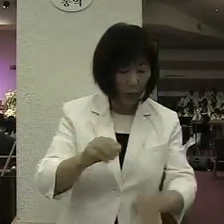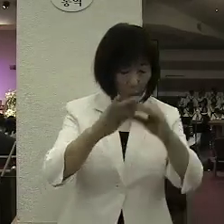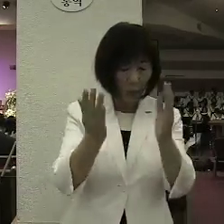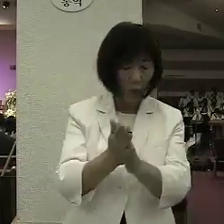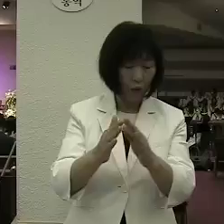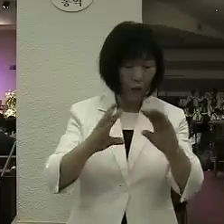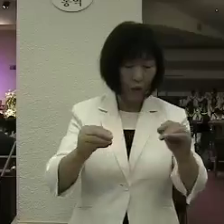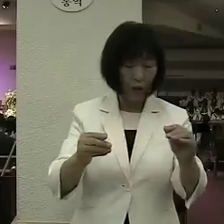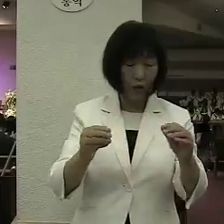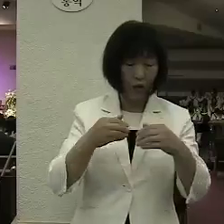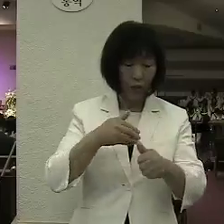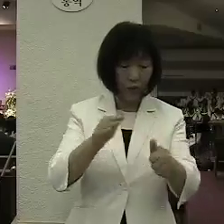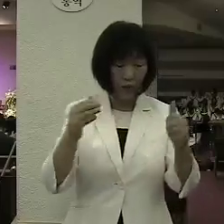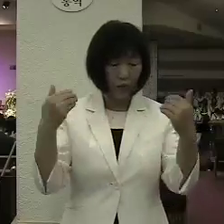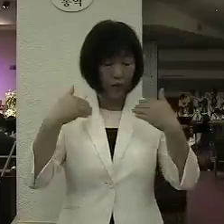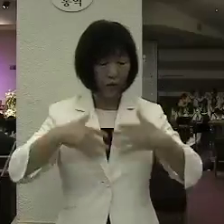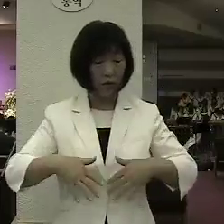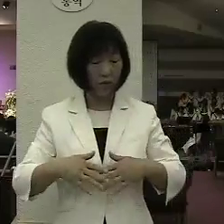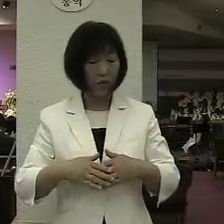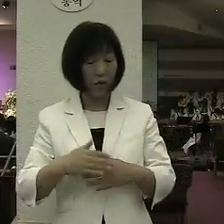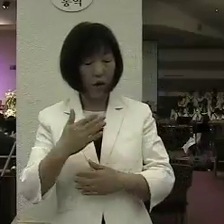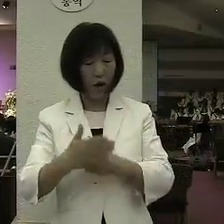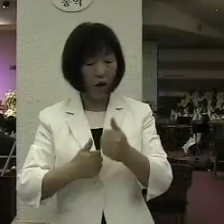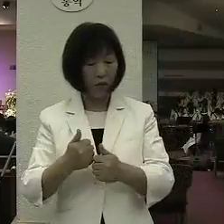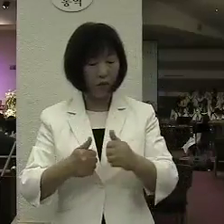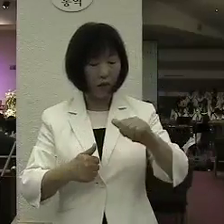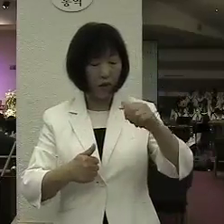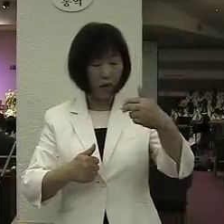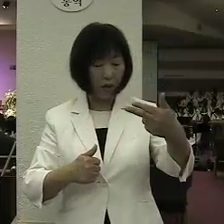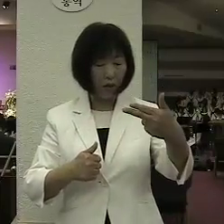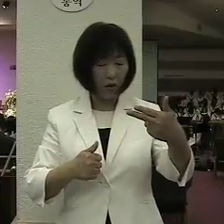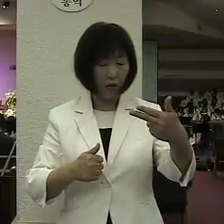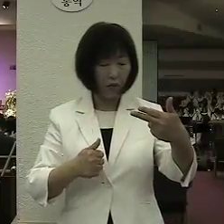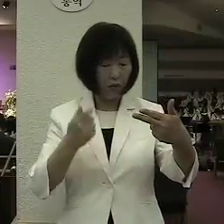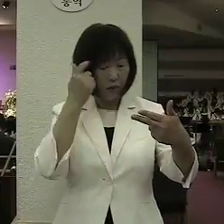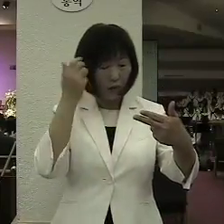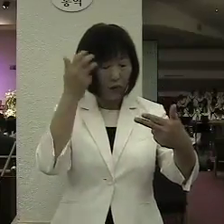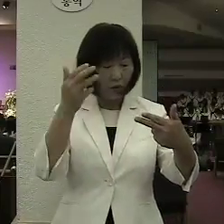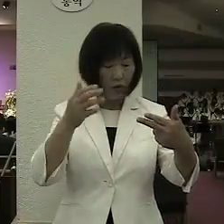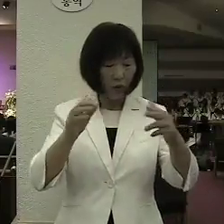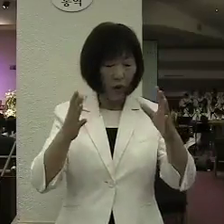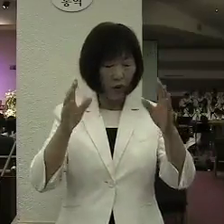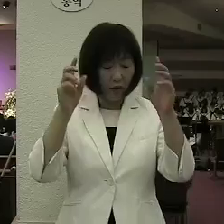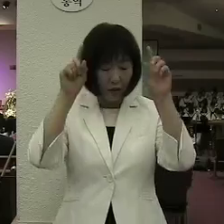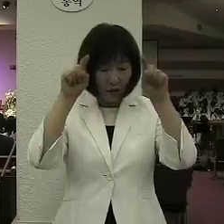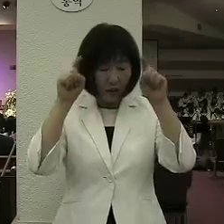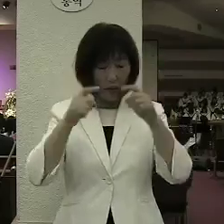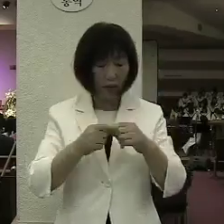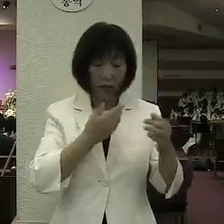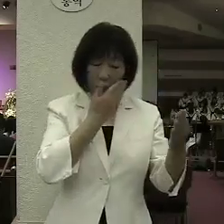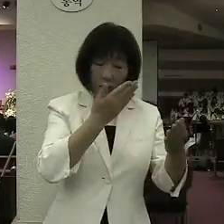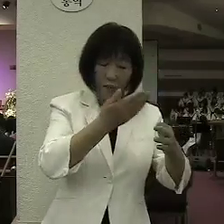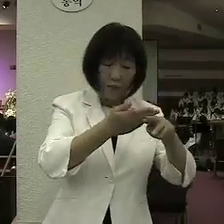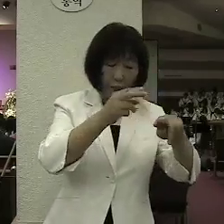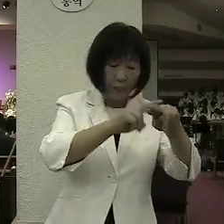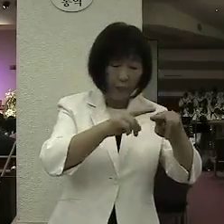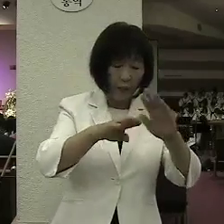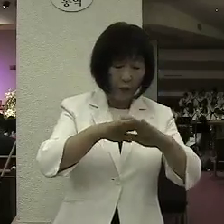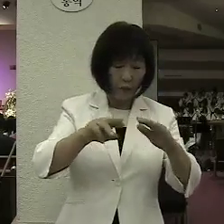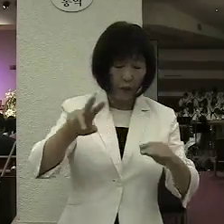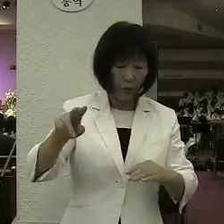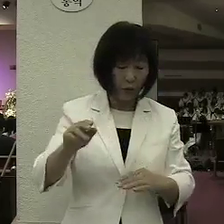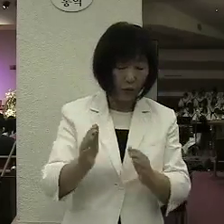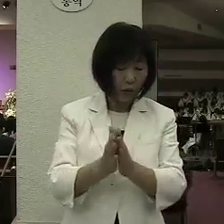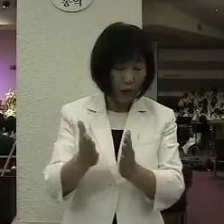말라. 유대지파의 사자 다윗의 뿌리가 이겼으니 이 책과 그 7인을 떼시리라 하더라. 내가